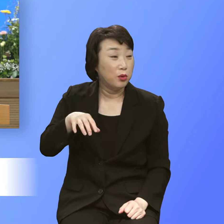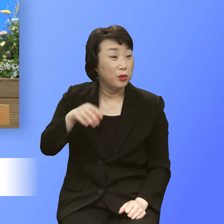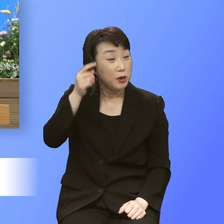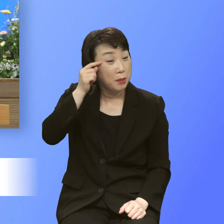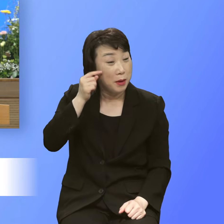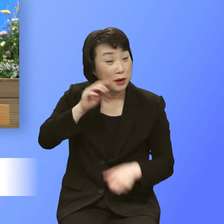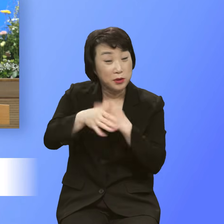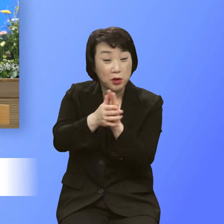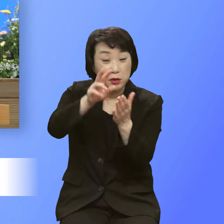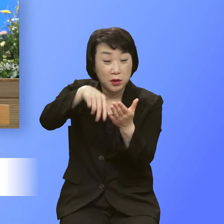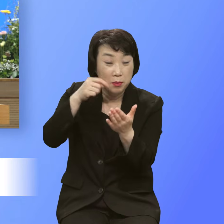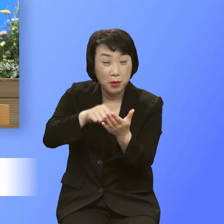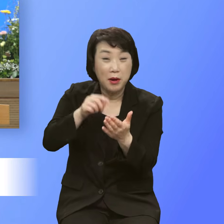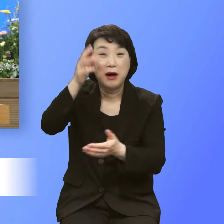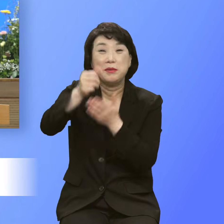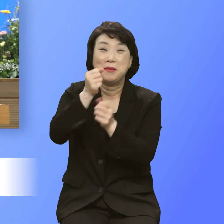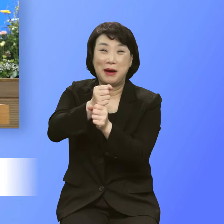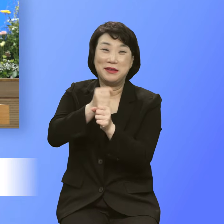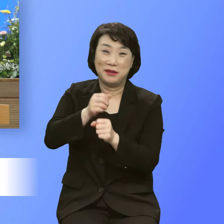성경에 하나님이 만들었다고.